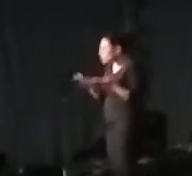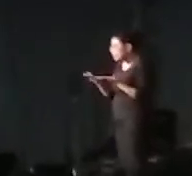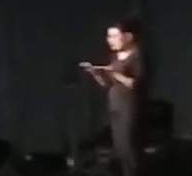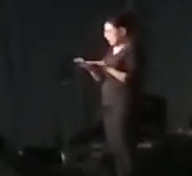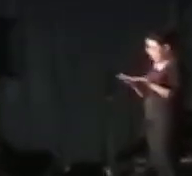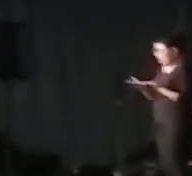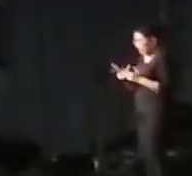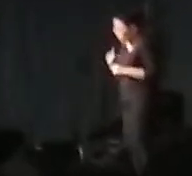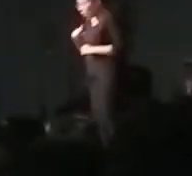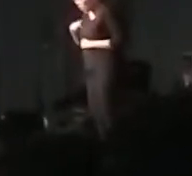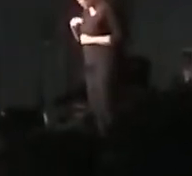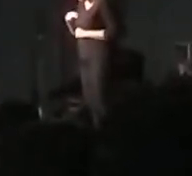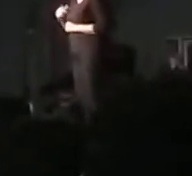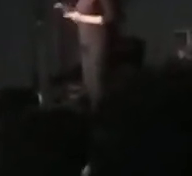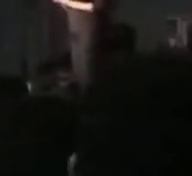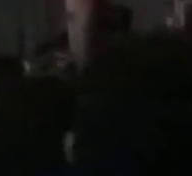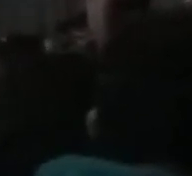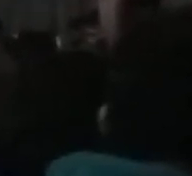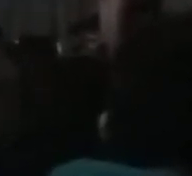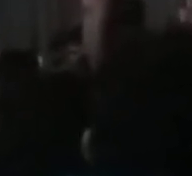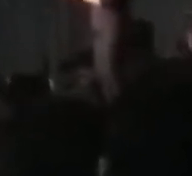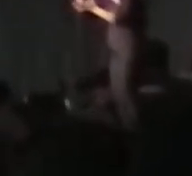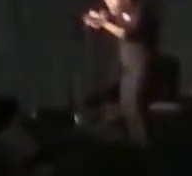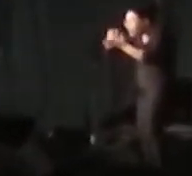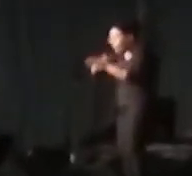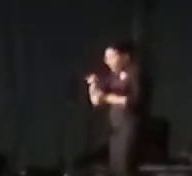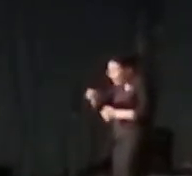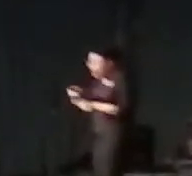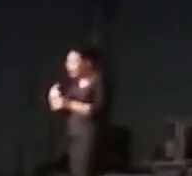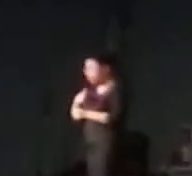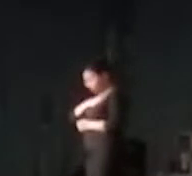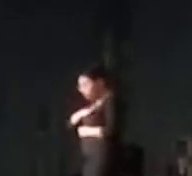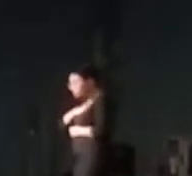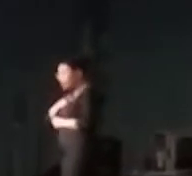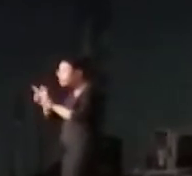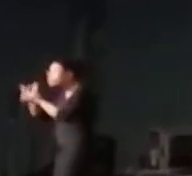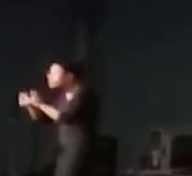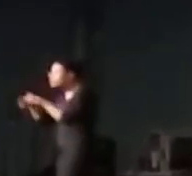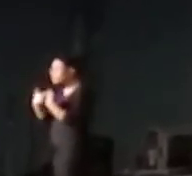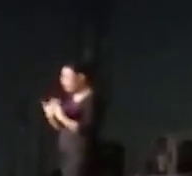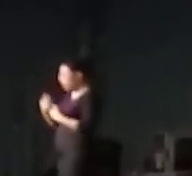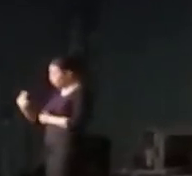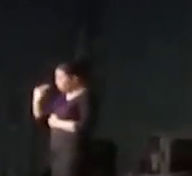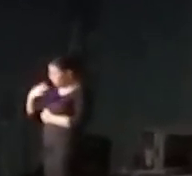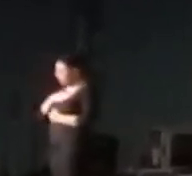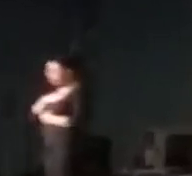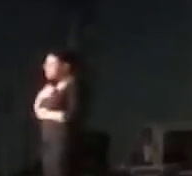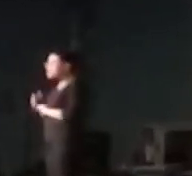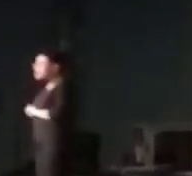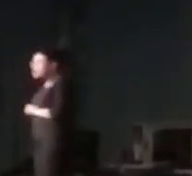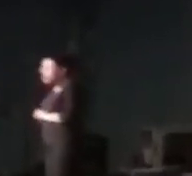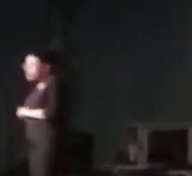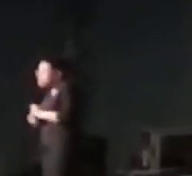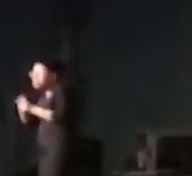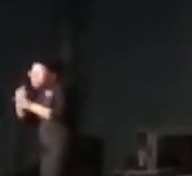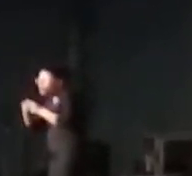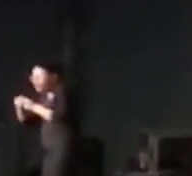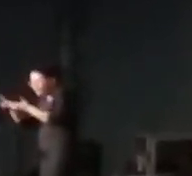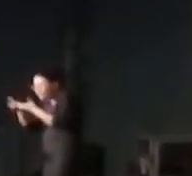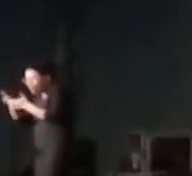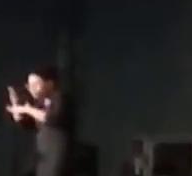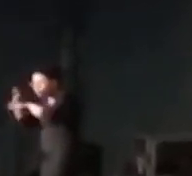livro que pouquíssima gente tinha lido. Ela gostava do assunto. E ela olhou para mim e falou, para que, que você quer ir nessa